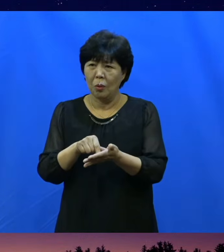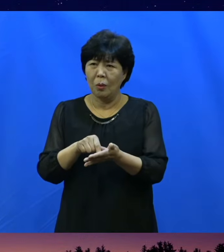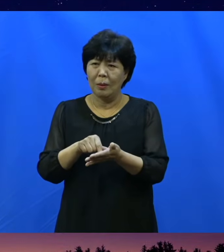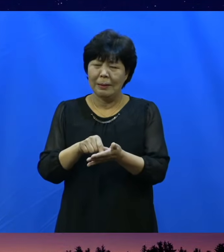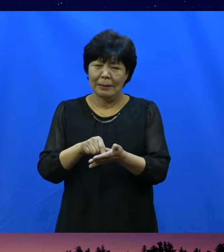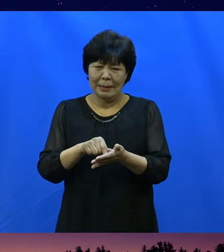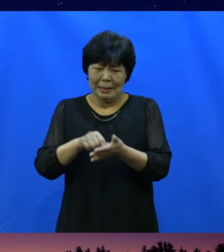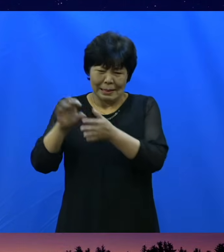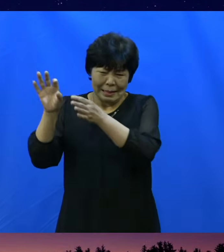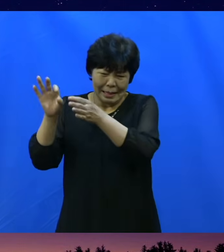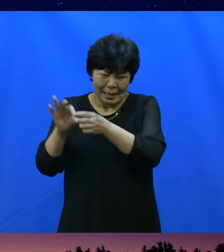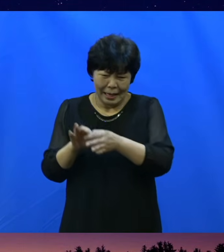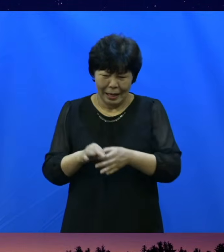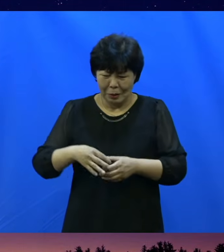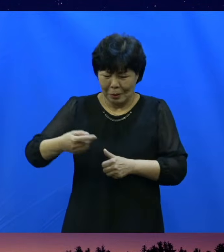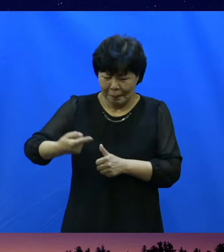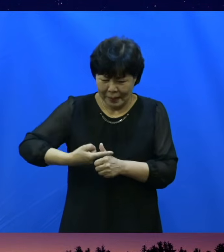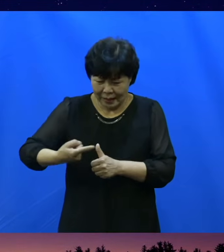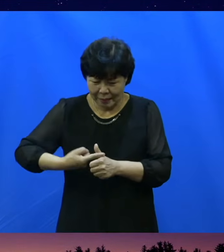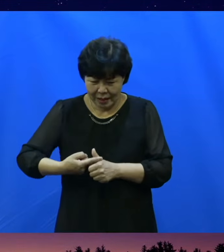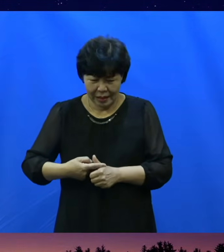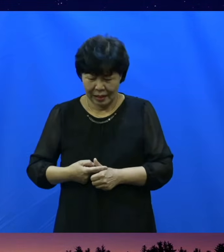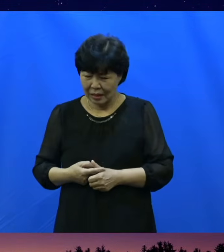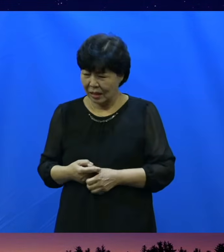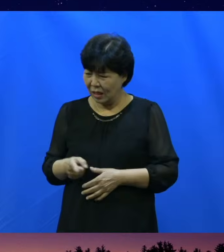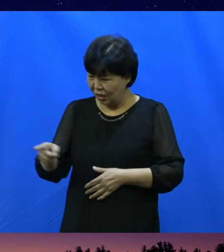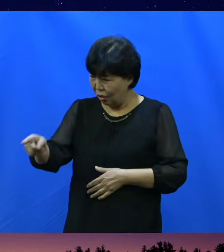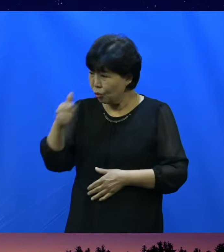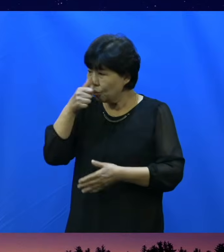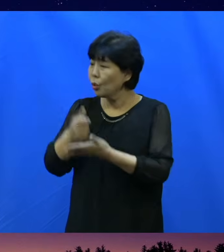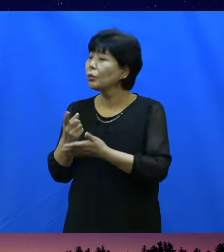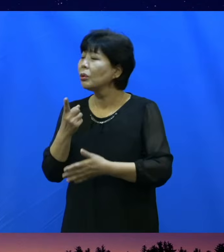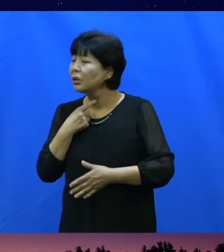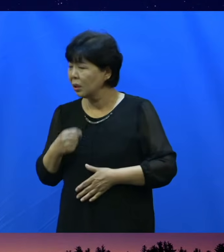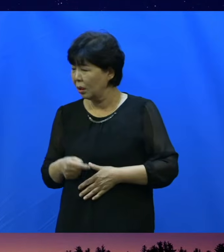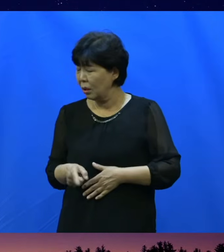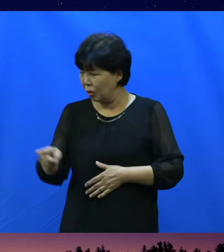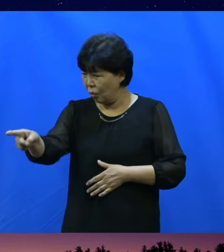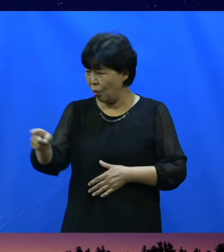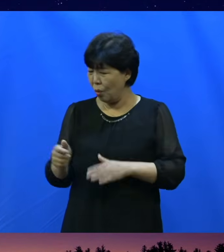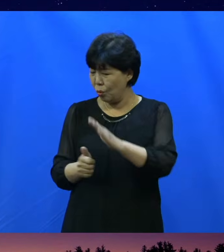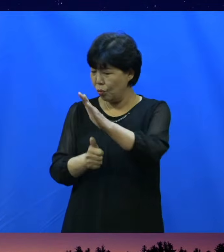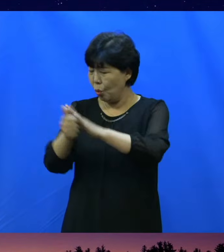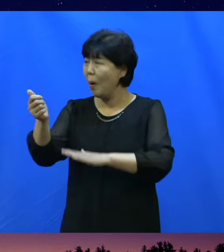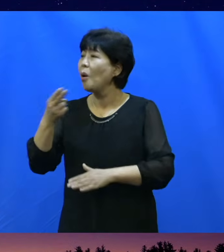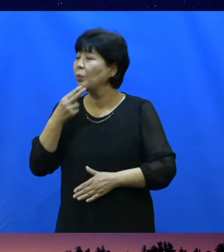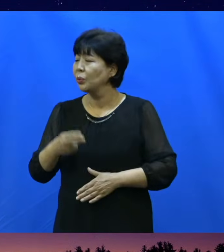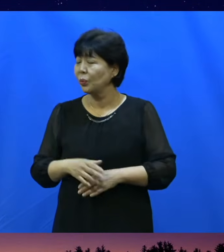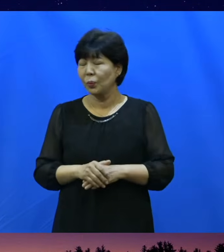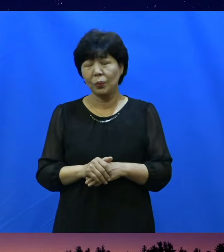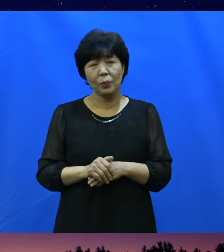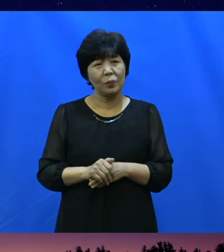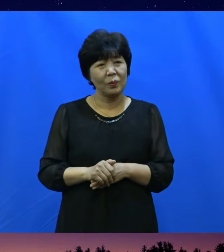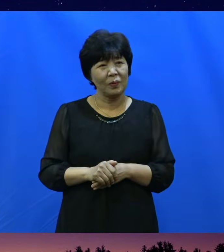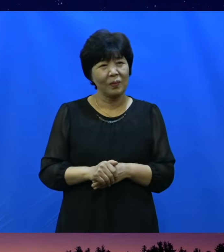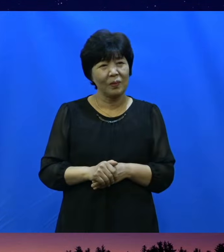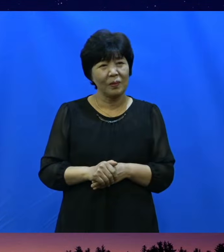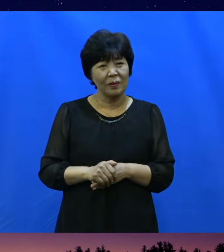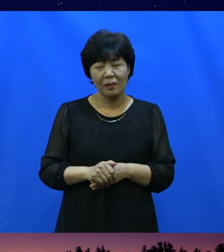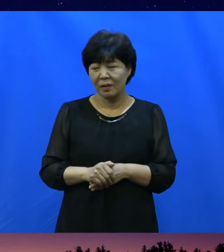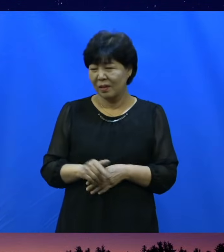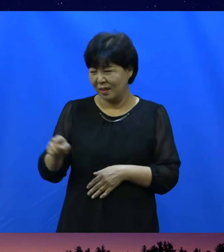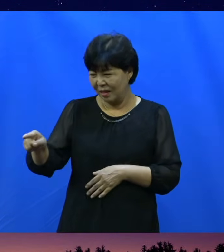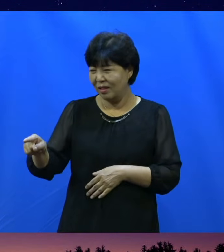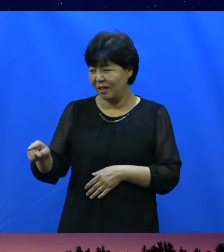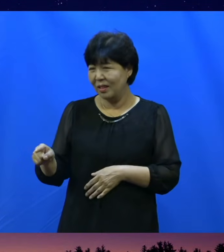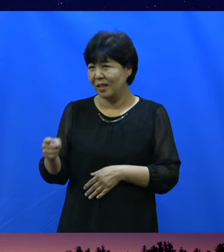너 그런 인간이잖아. 너 그런 죄 지었잖아. 넌 소망이 없어, 너에게. 넌 그렇게